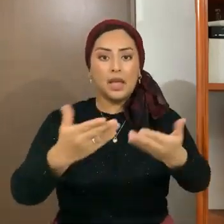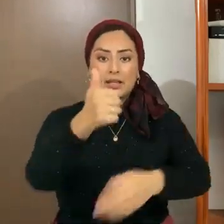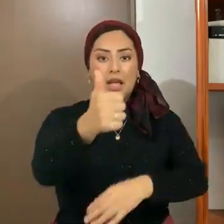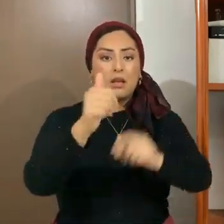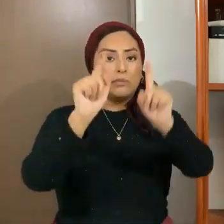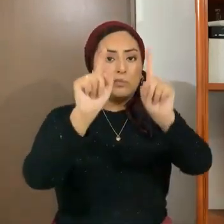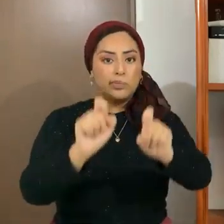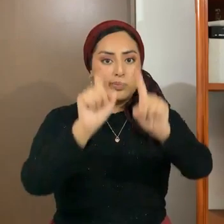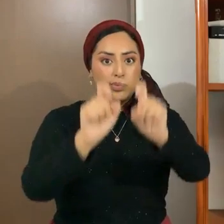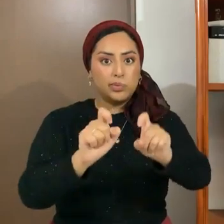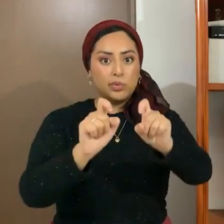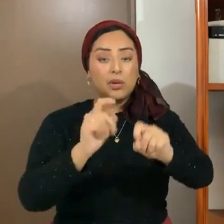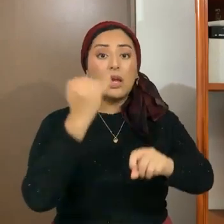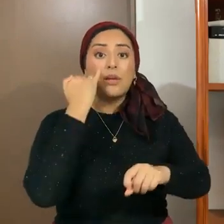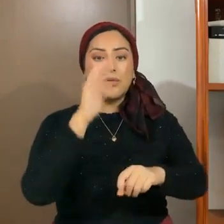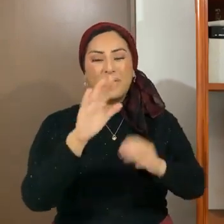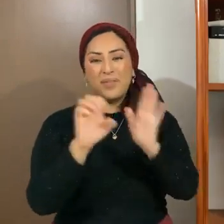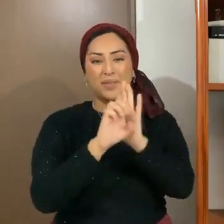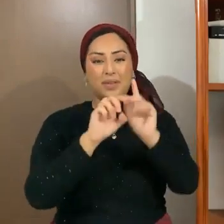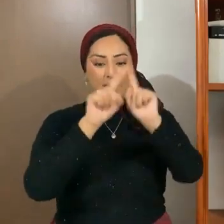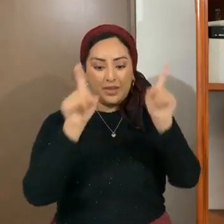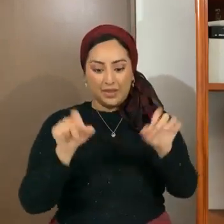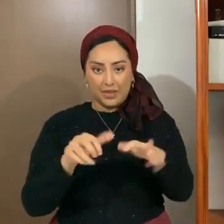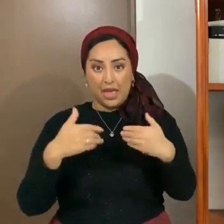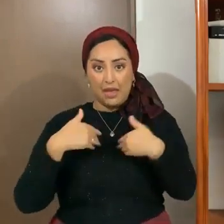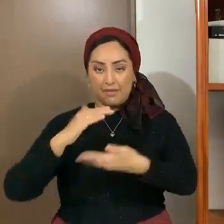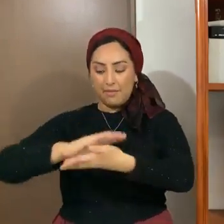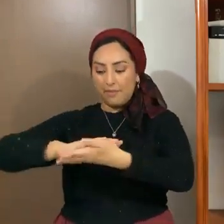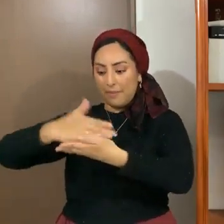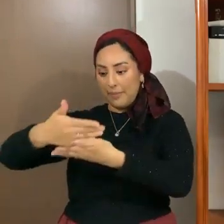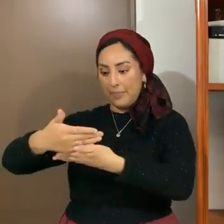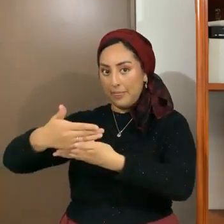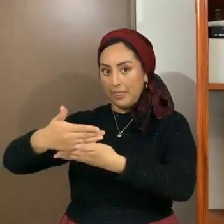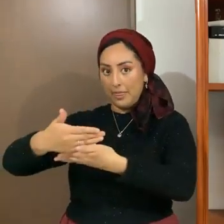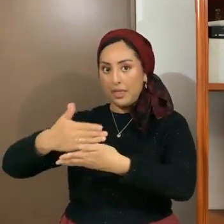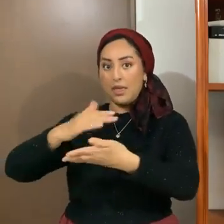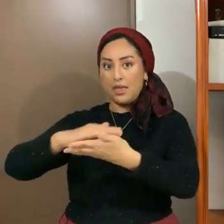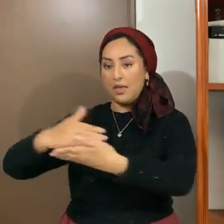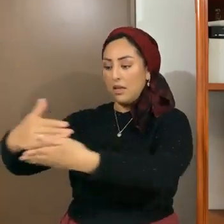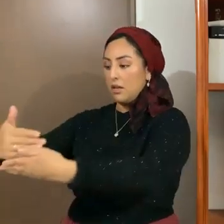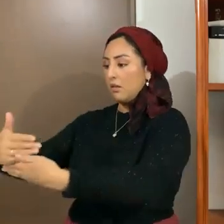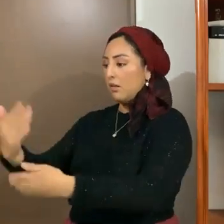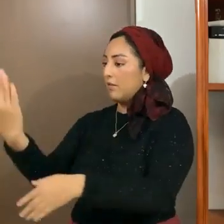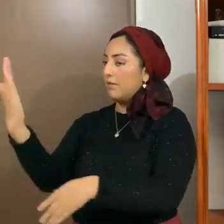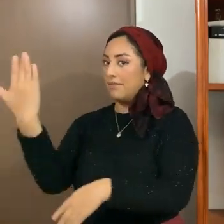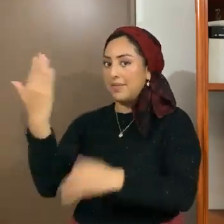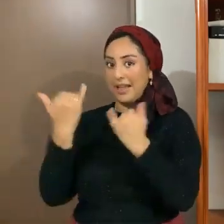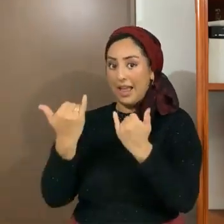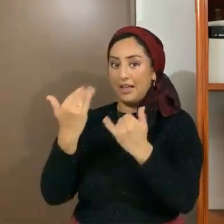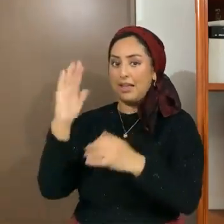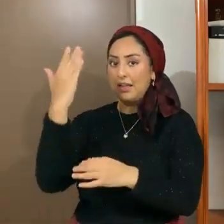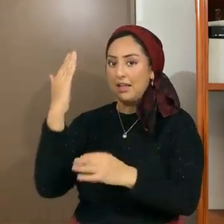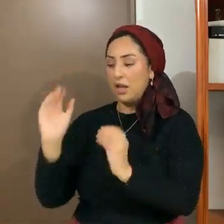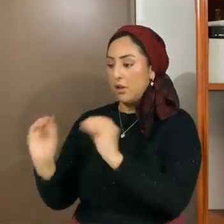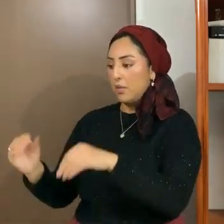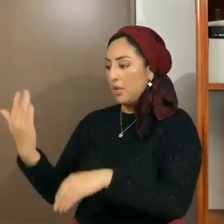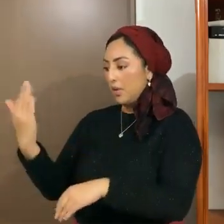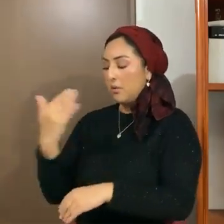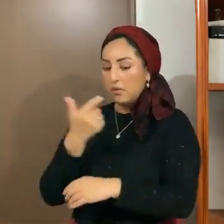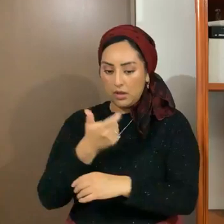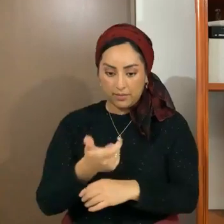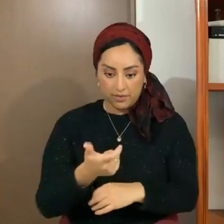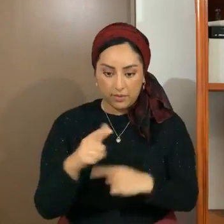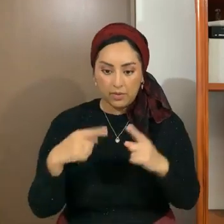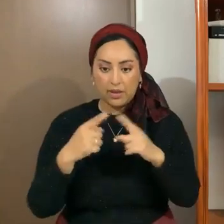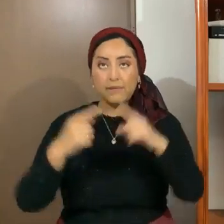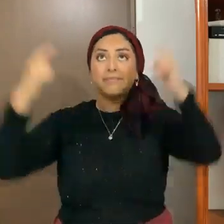prueba. Si tu computadora, por ejemplo, aquí está la pantalla, a un lado pon un espejo. Y ve la administración y a